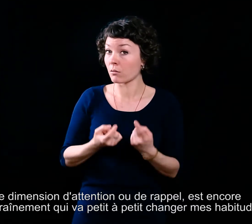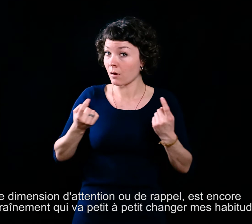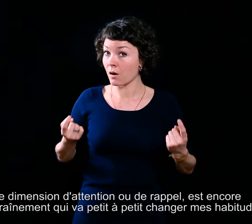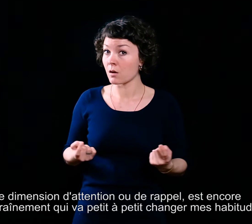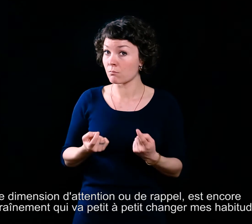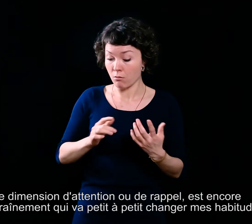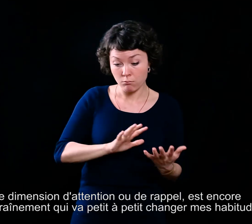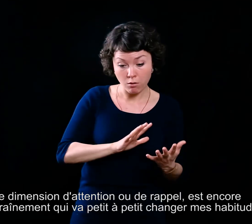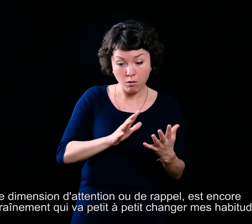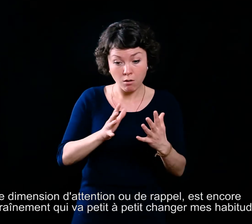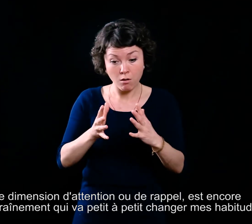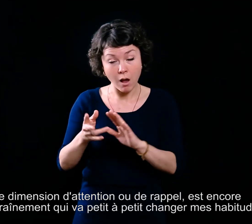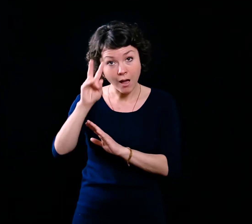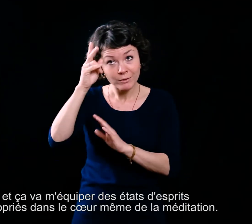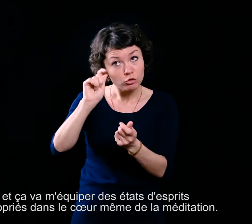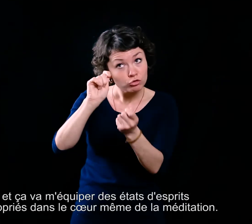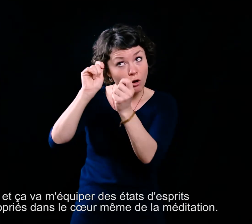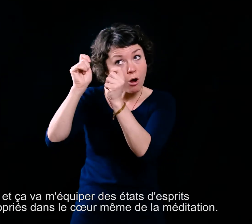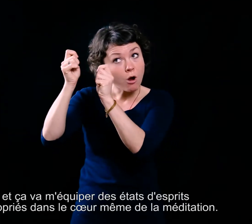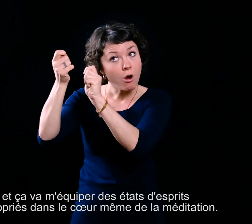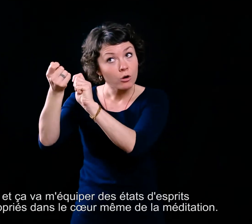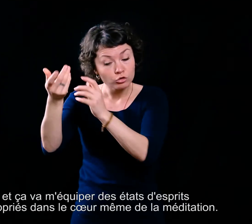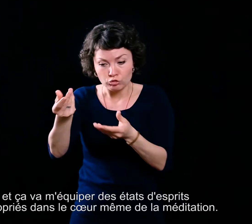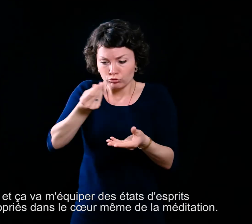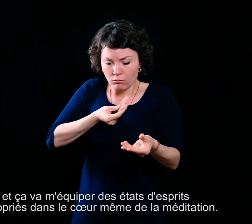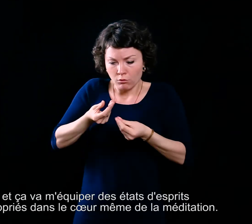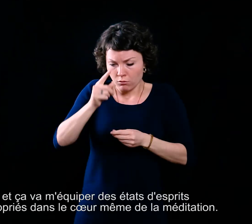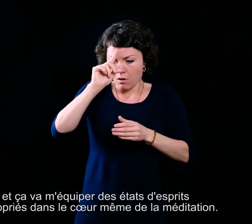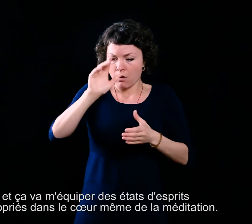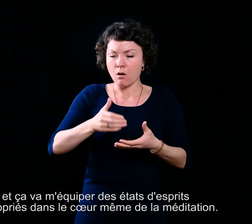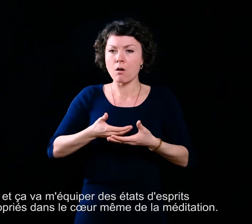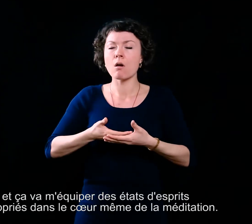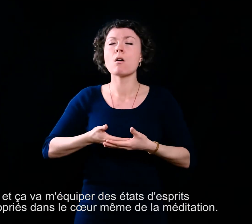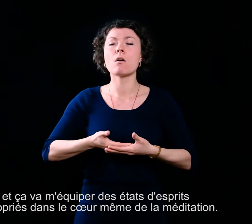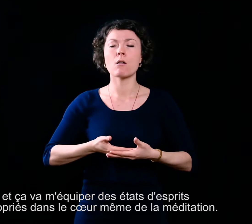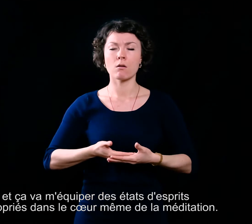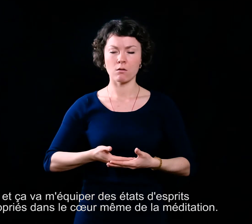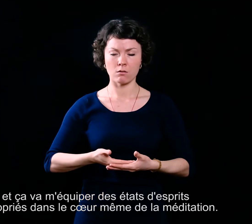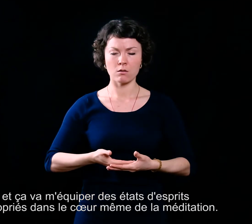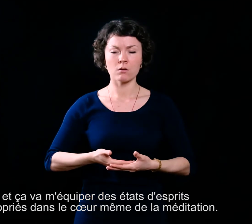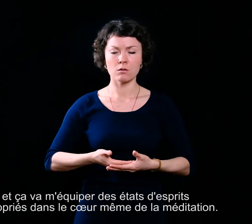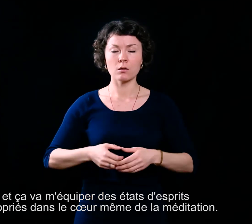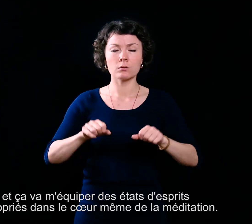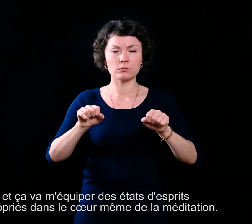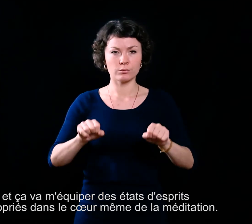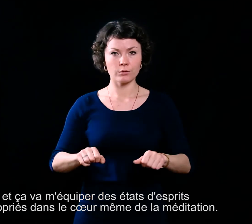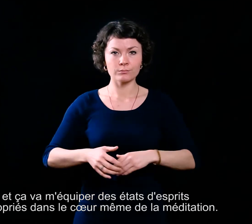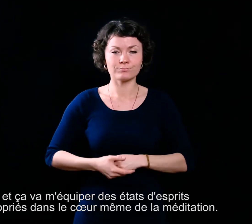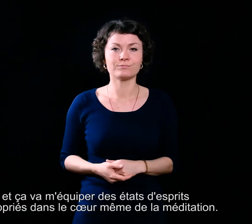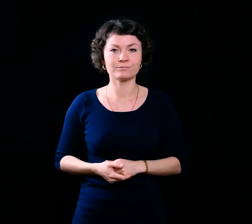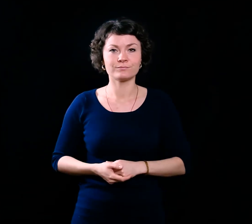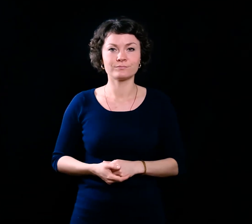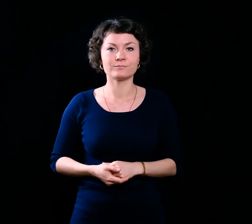petit va changer mes habitudes et cela va m'équiper des états d'esprit appropriés dans le cœur même de la